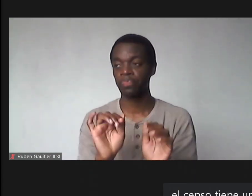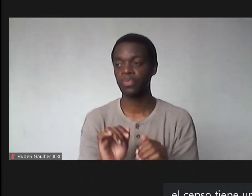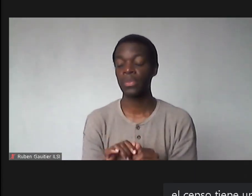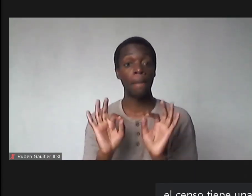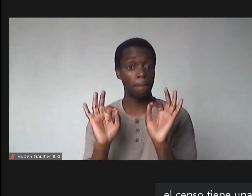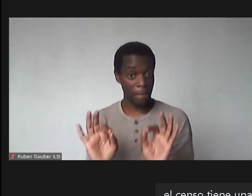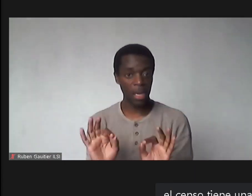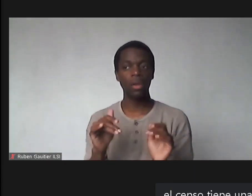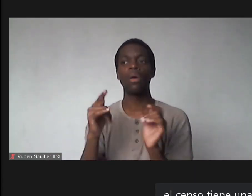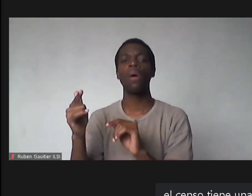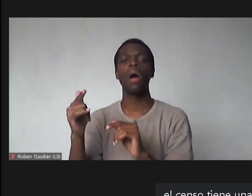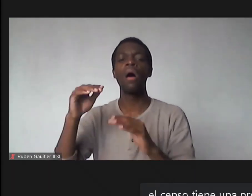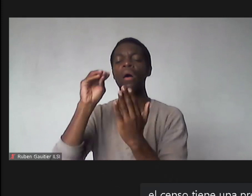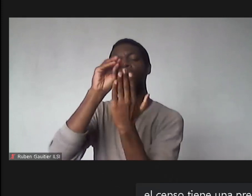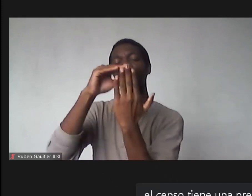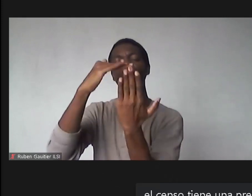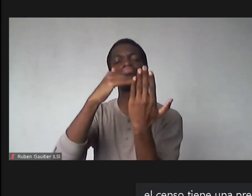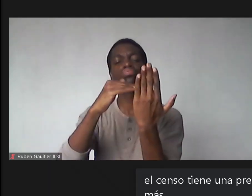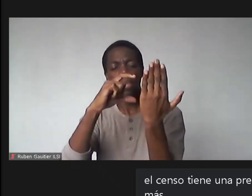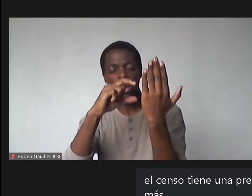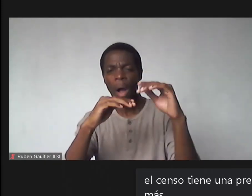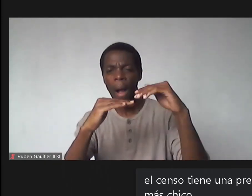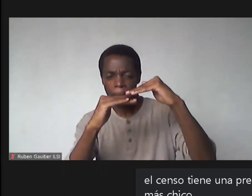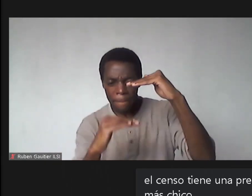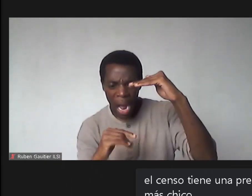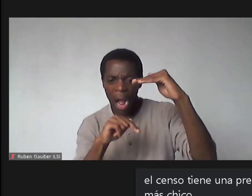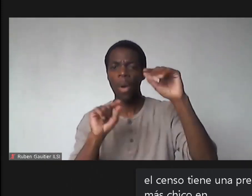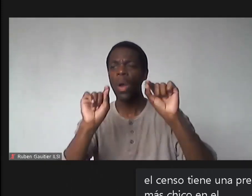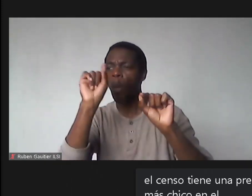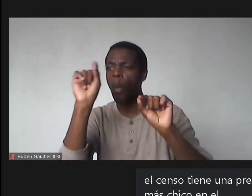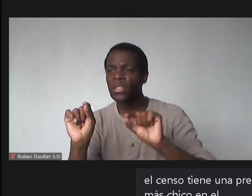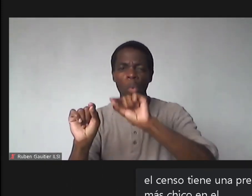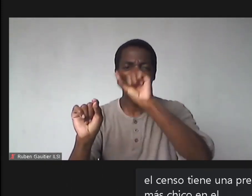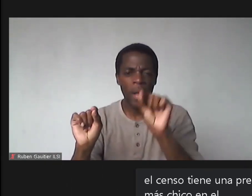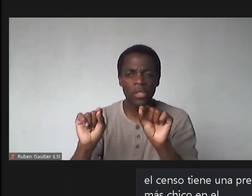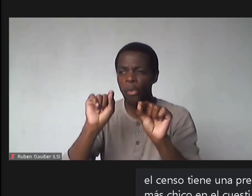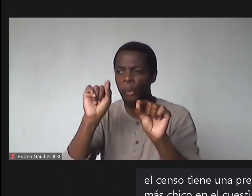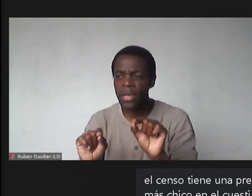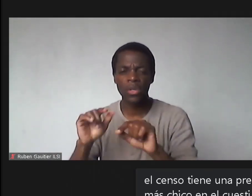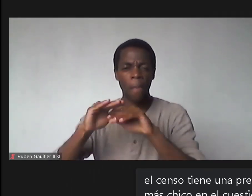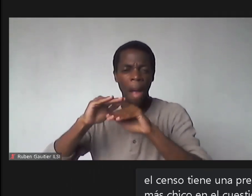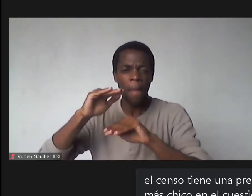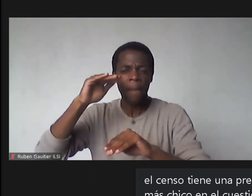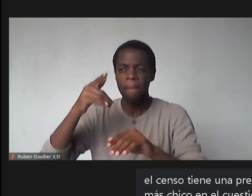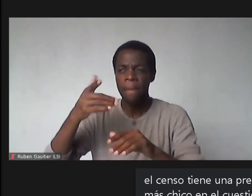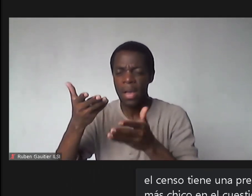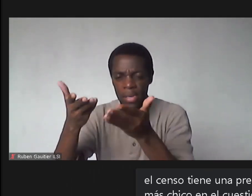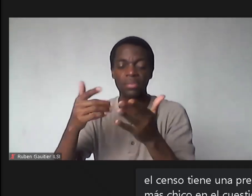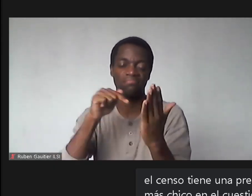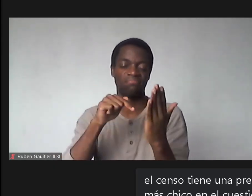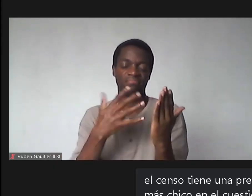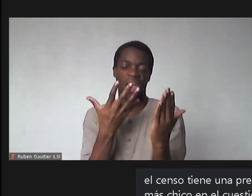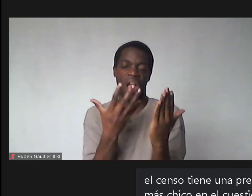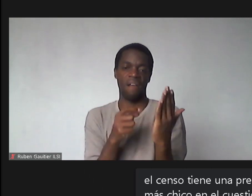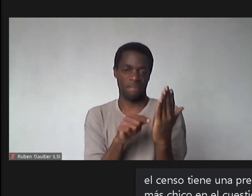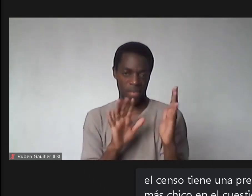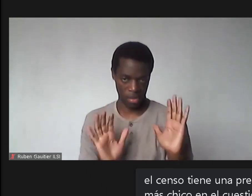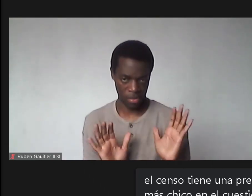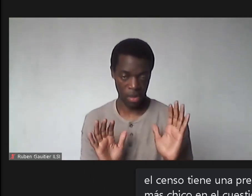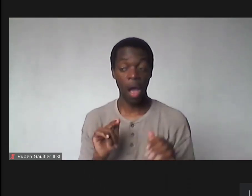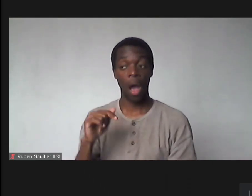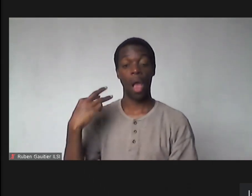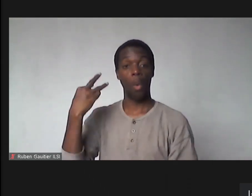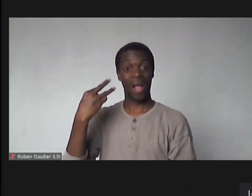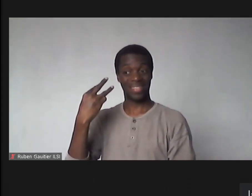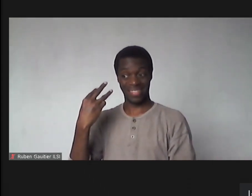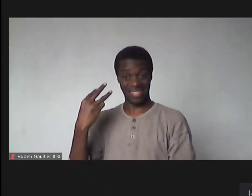el cuestionario para hacer preguntas, porque tiene que tener un montón de preguntas en el cuestionario de censo, así que Las preguntas de Watching Group, que son